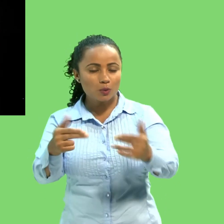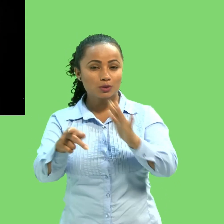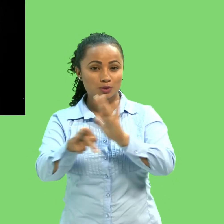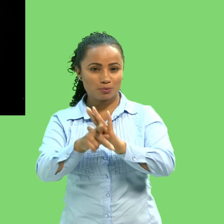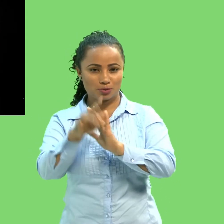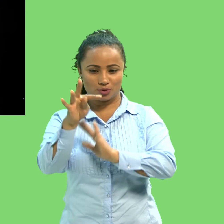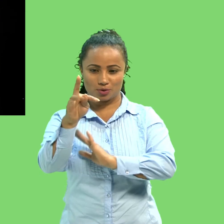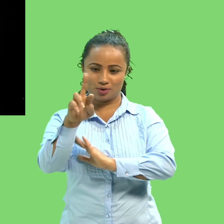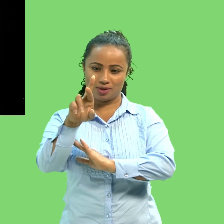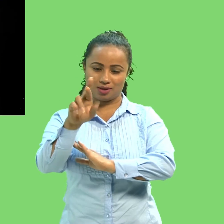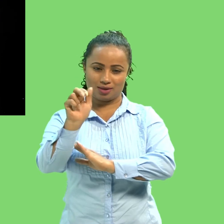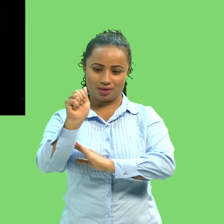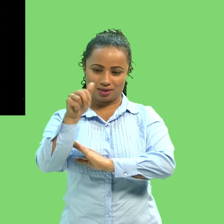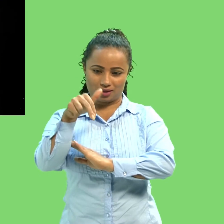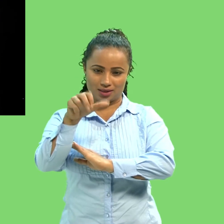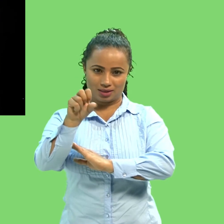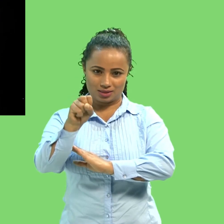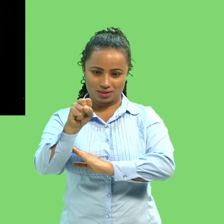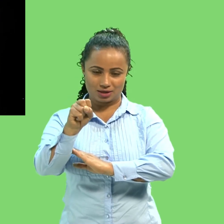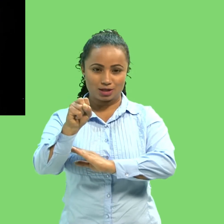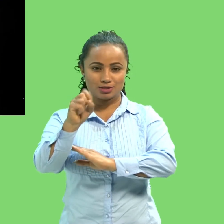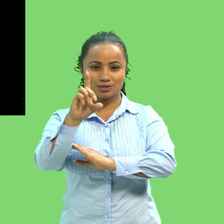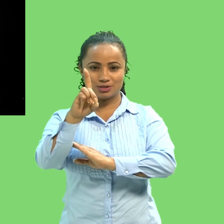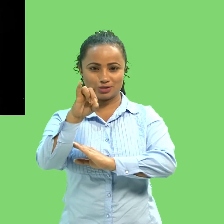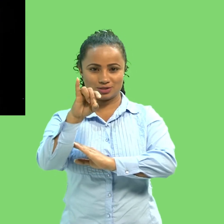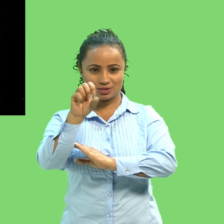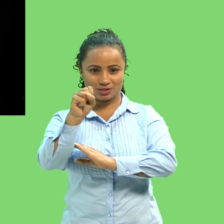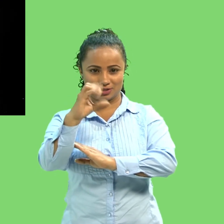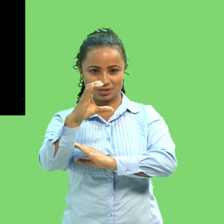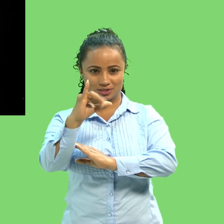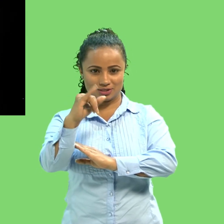aprendizagem. Vai acontecer onde? Em projetos